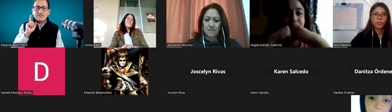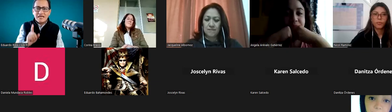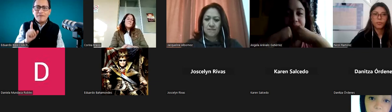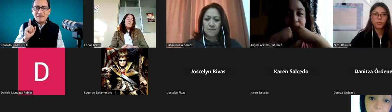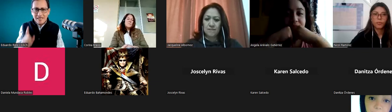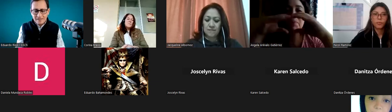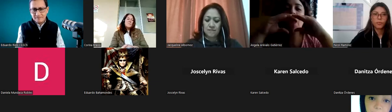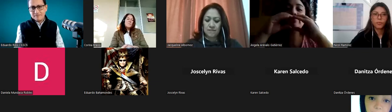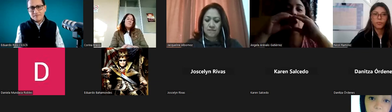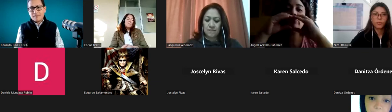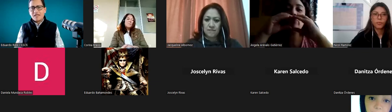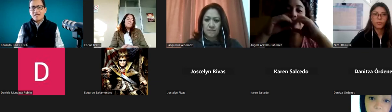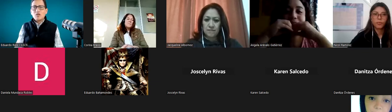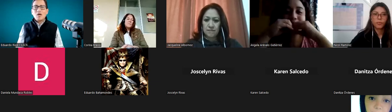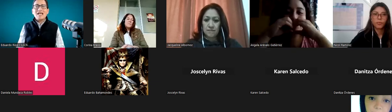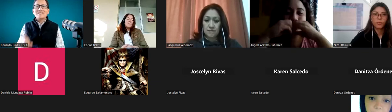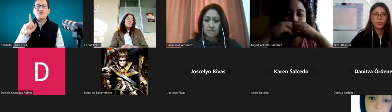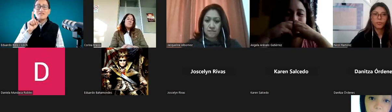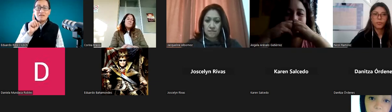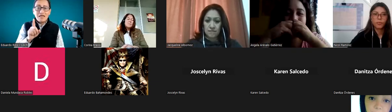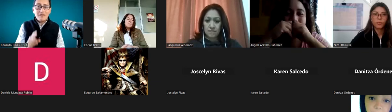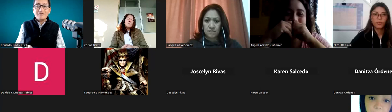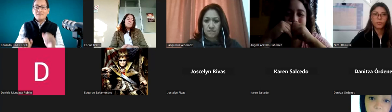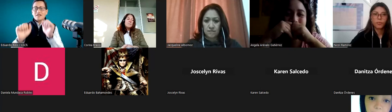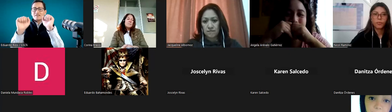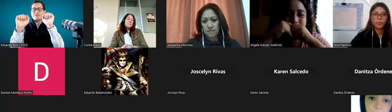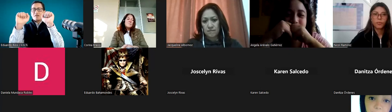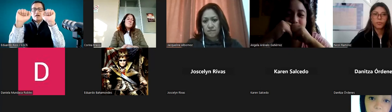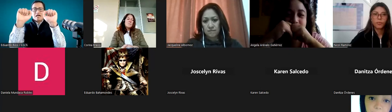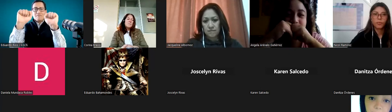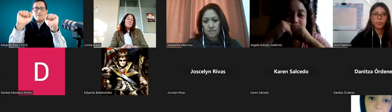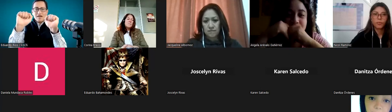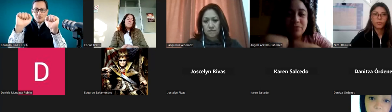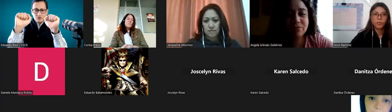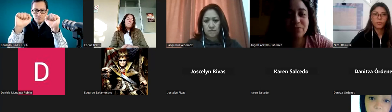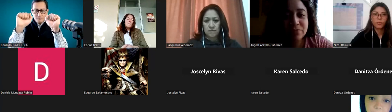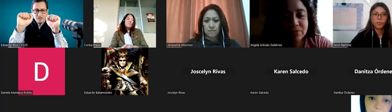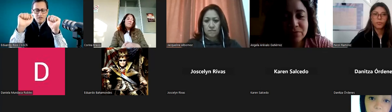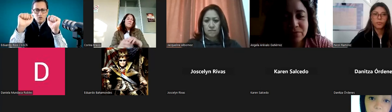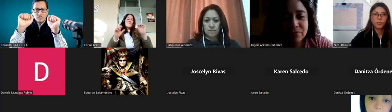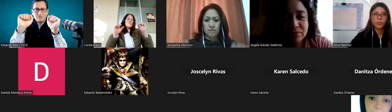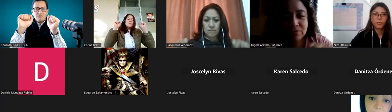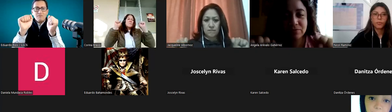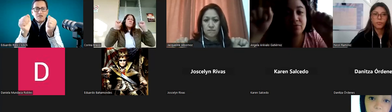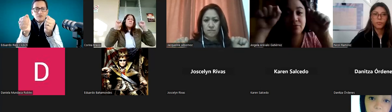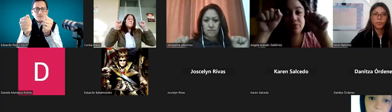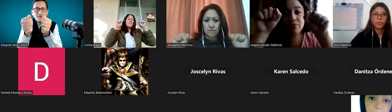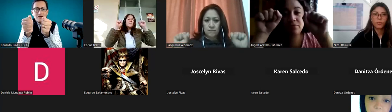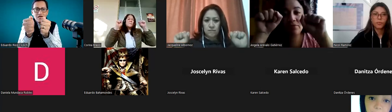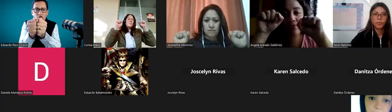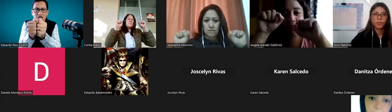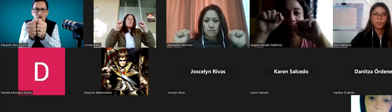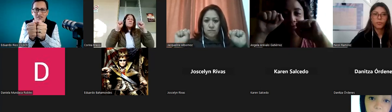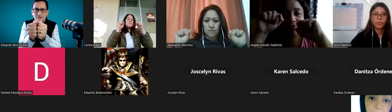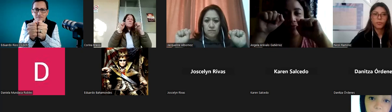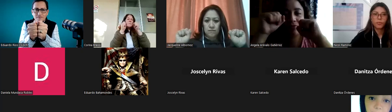seña oficial para pan. ¿Y cuál es la seña oficial para pan? Fíjense. Ambas manos, juntamos ambas manos,